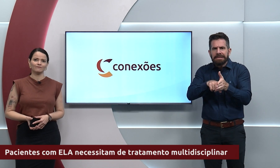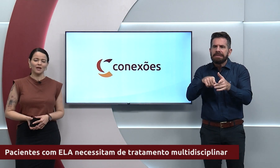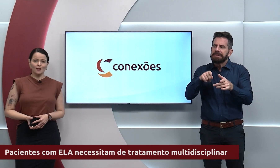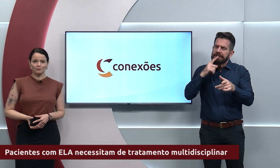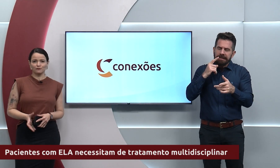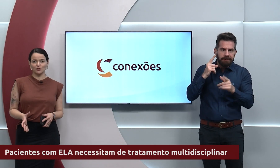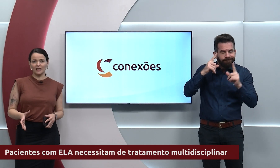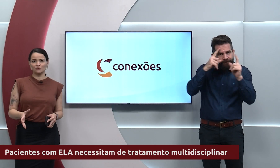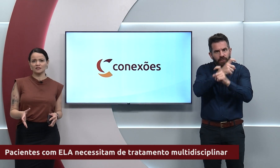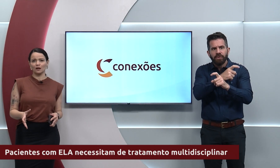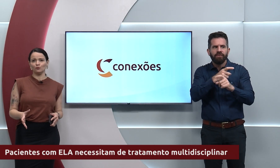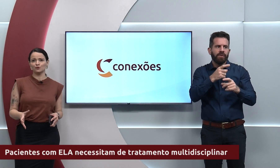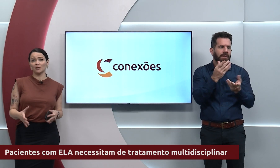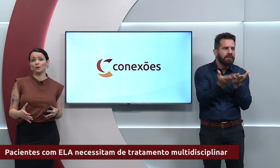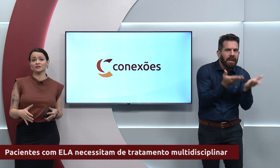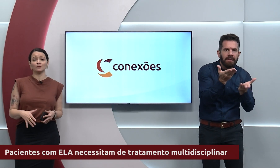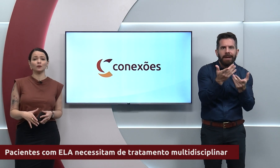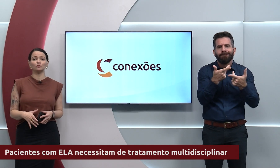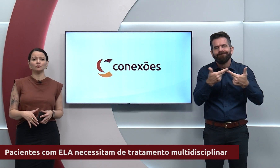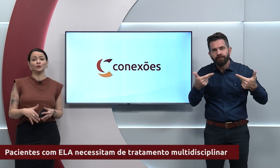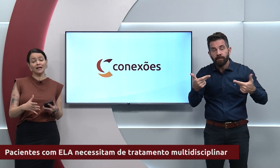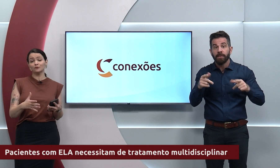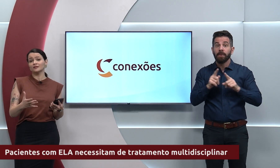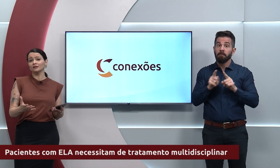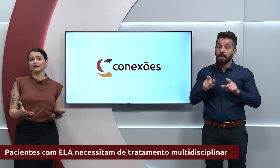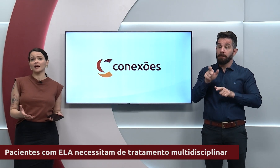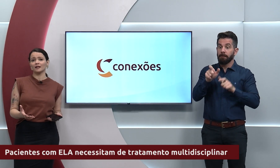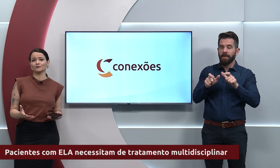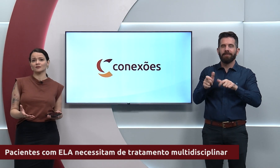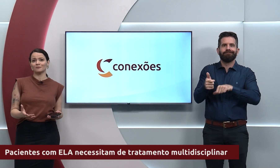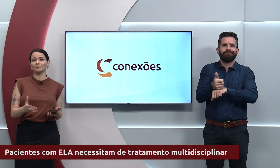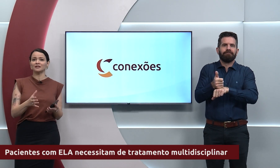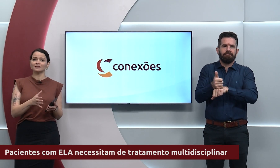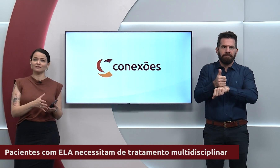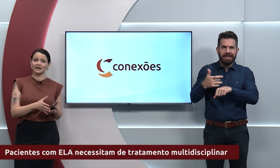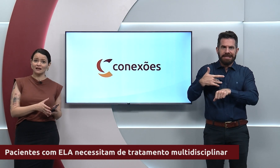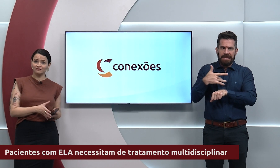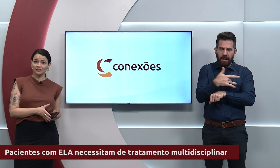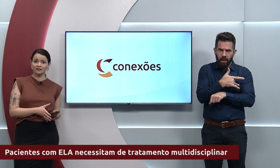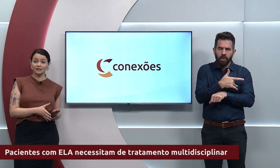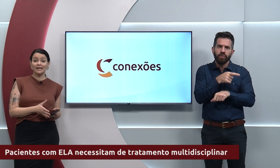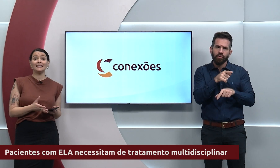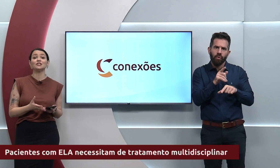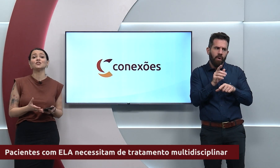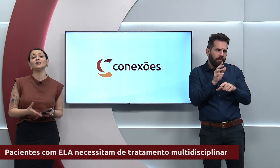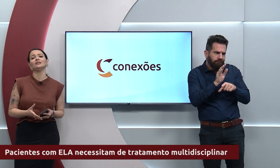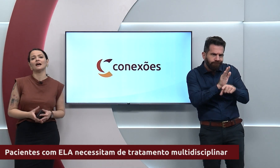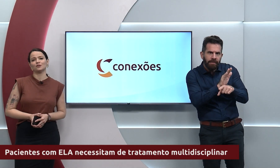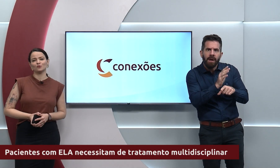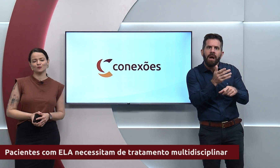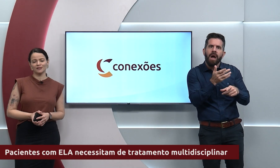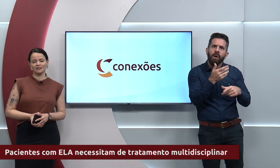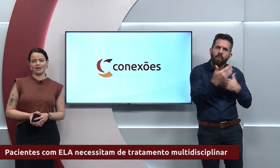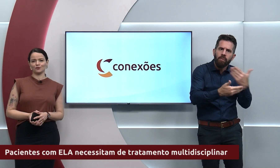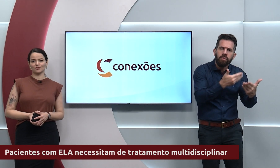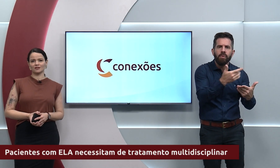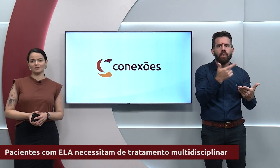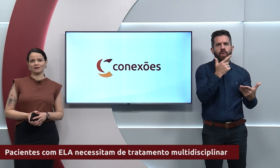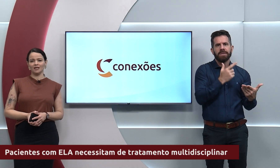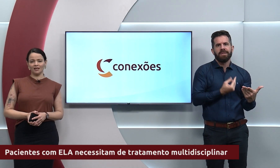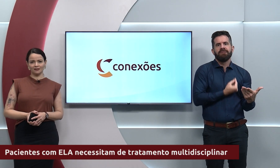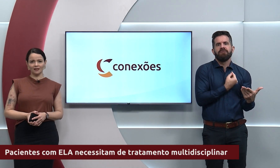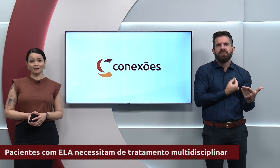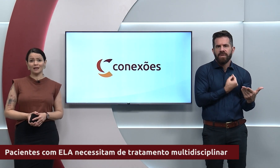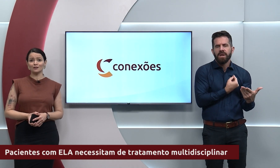ela. Profissionais de saúde apostam em cuidados integrados para preservar a vida e a dignidade dos